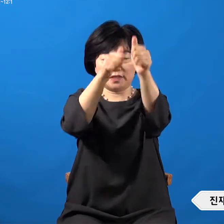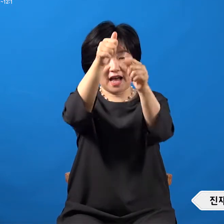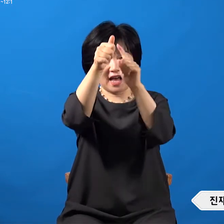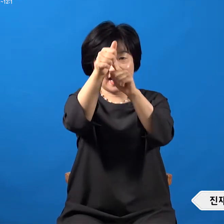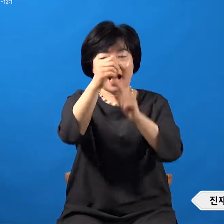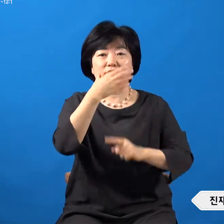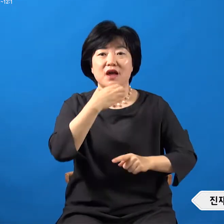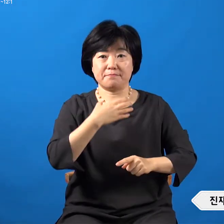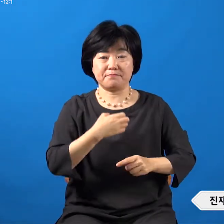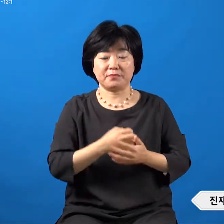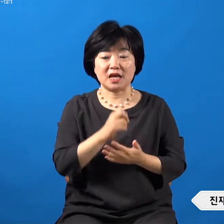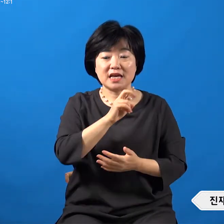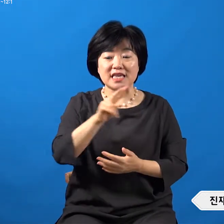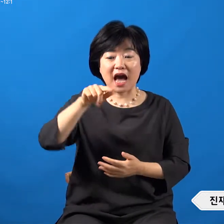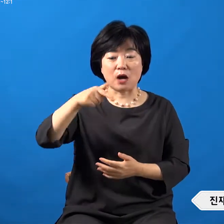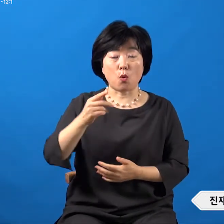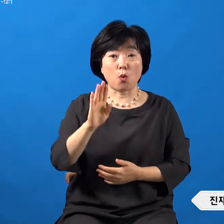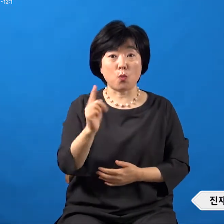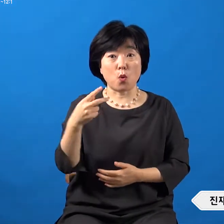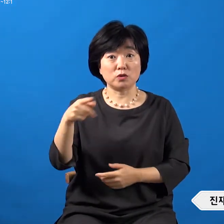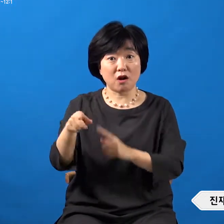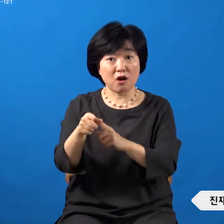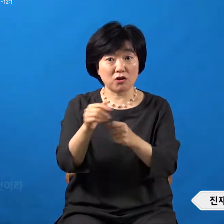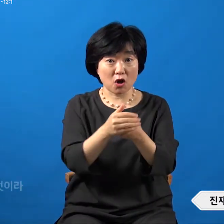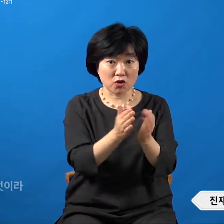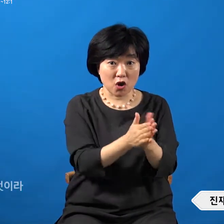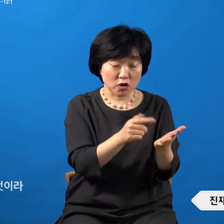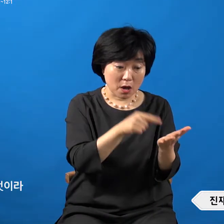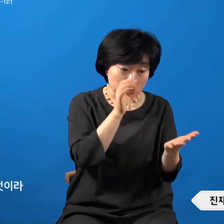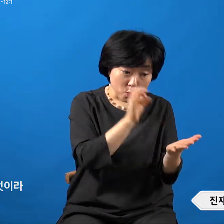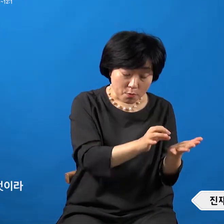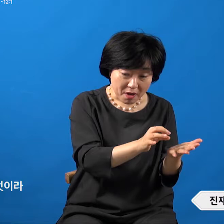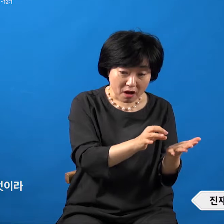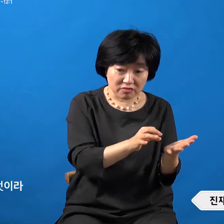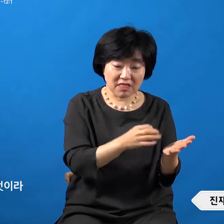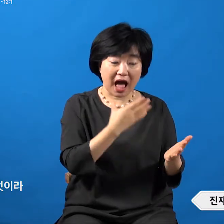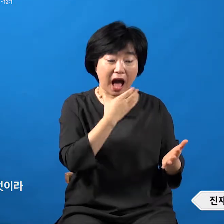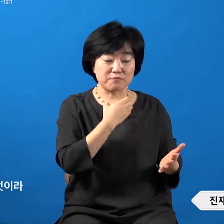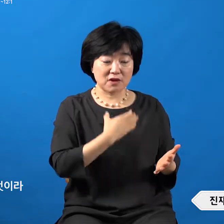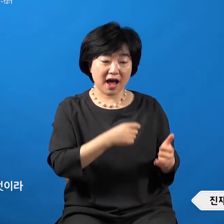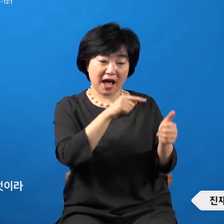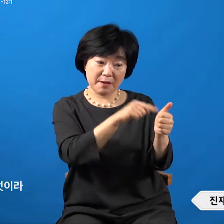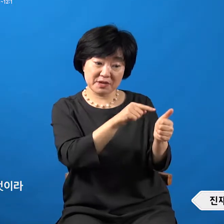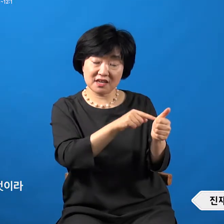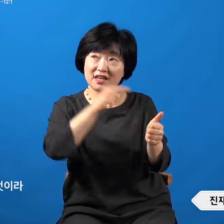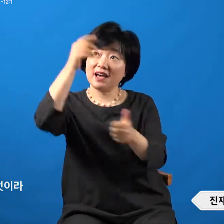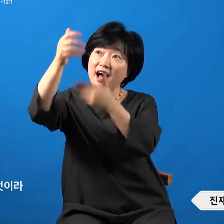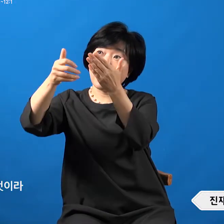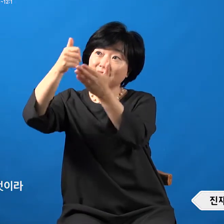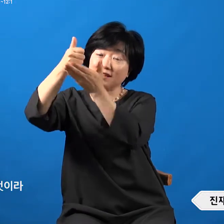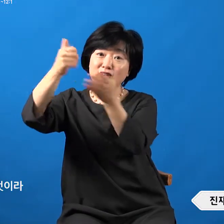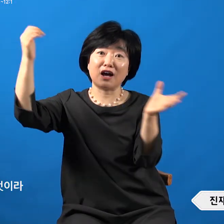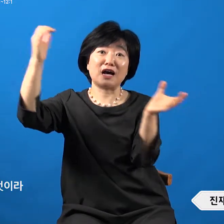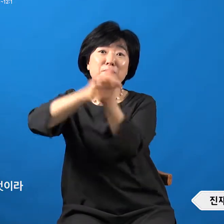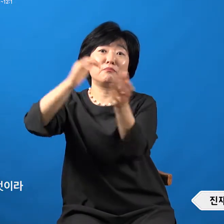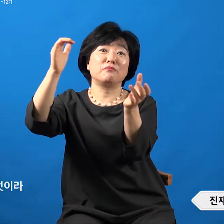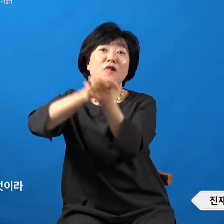그 아브라함을 향해서 이렇게 말합니다. 그가 하나님의 벗이라는 칭함을